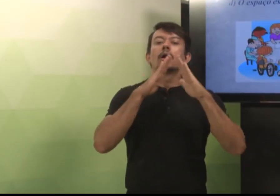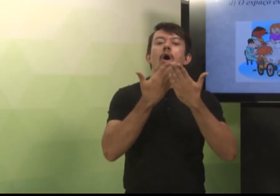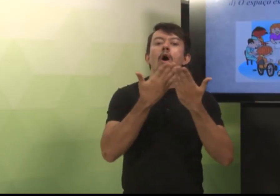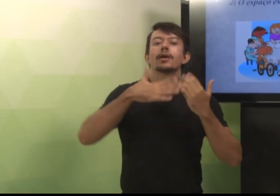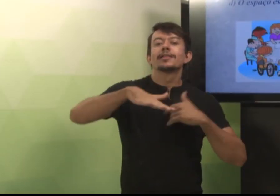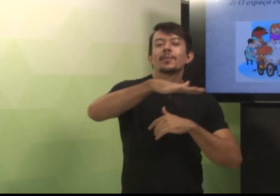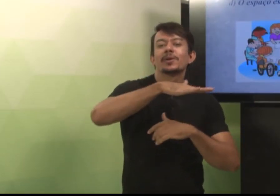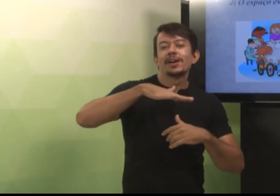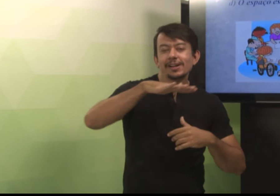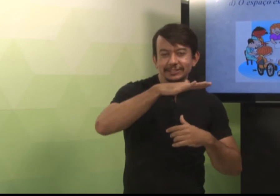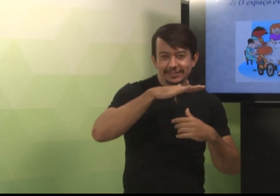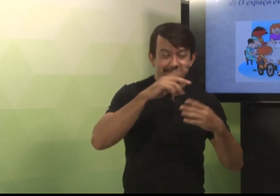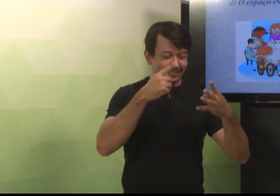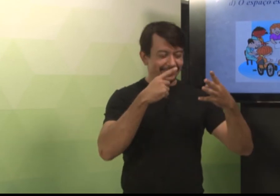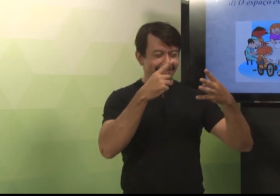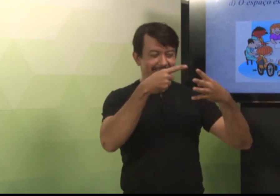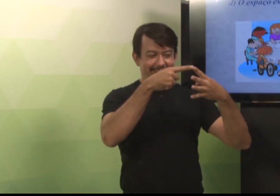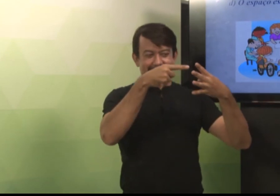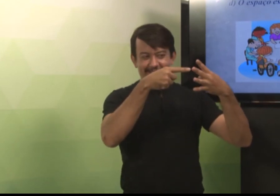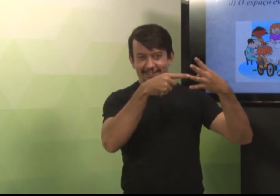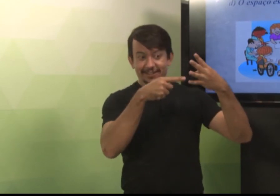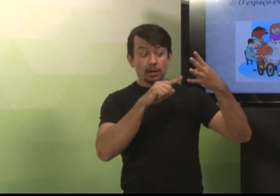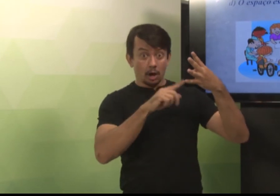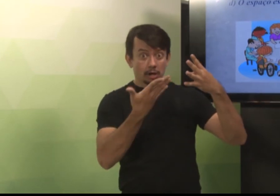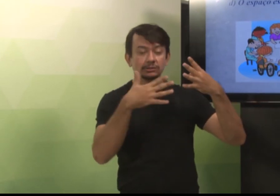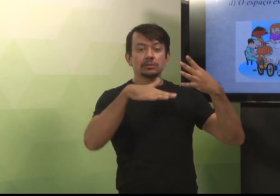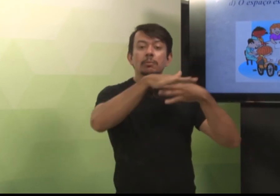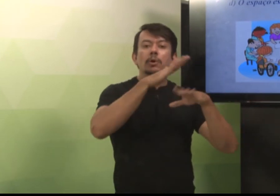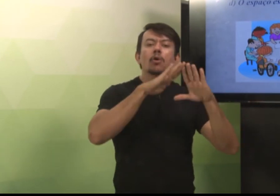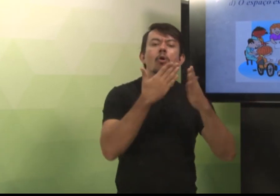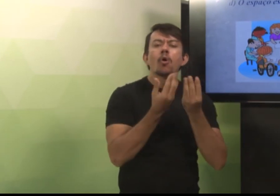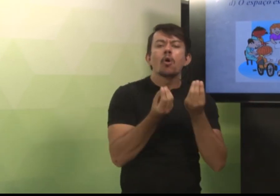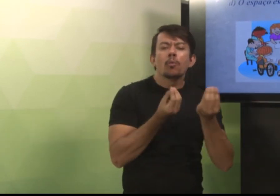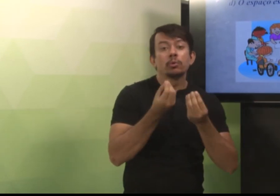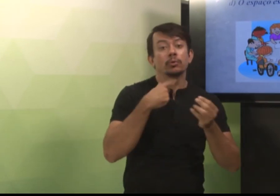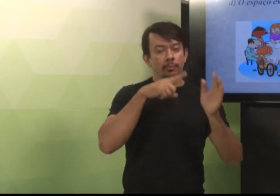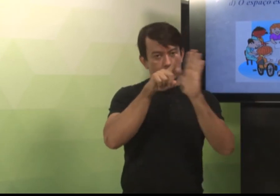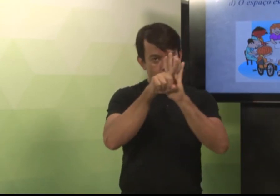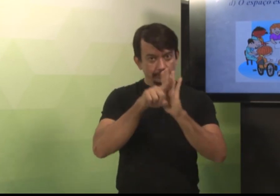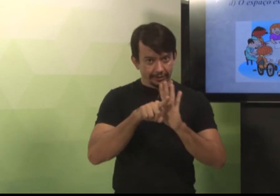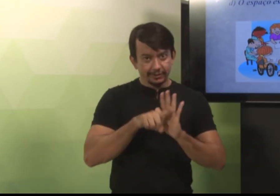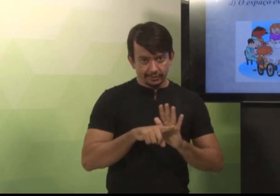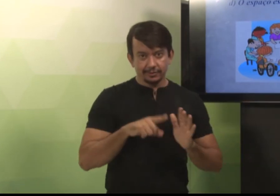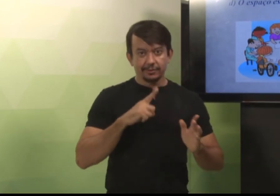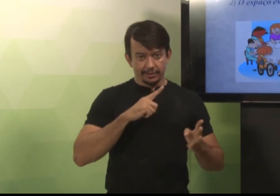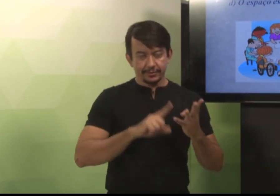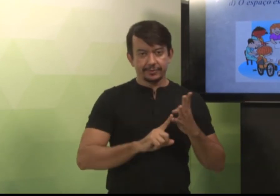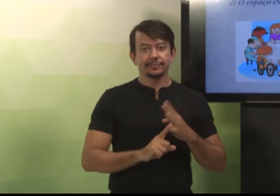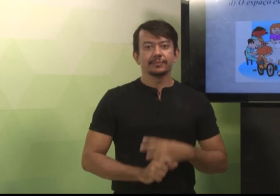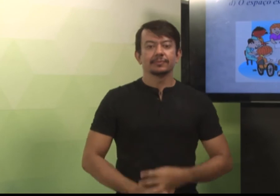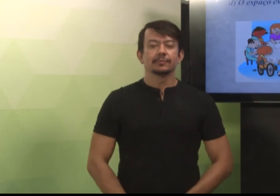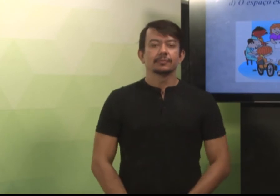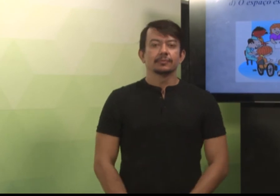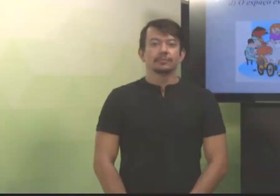Vejam, com relação ao espaço escolar, nós já falamos sobre 4, então temos também aqui algumas perguntas